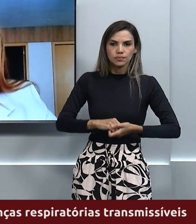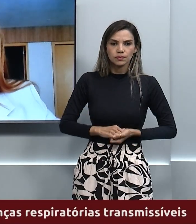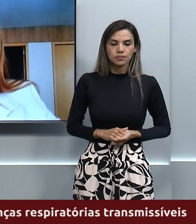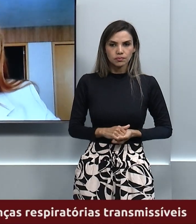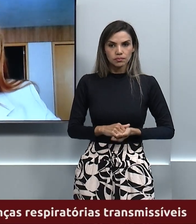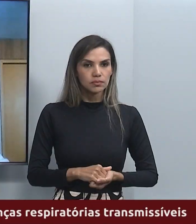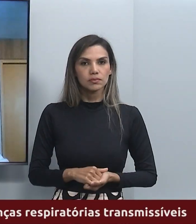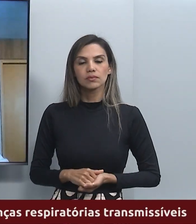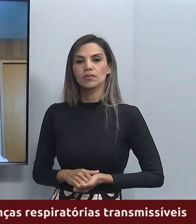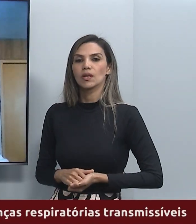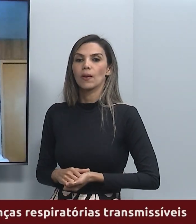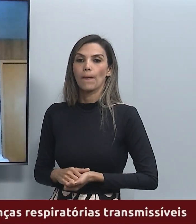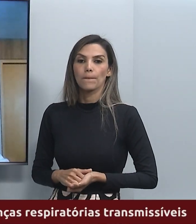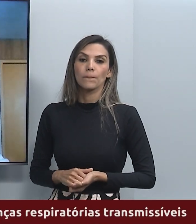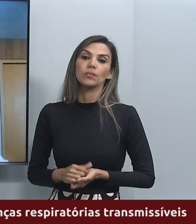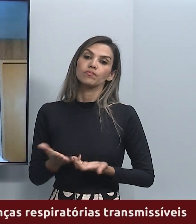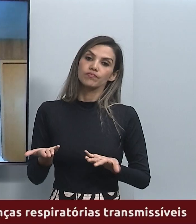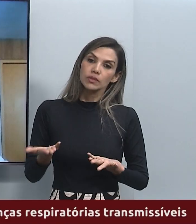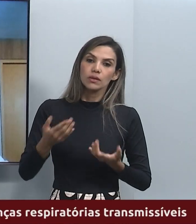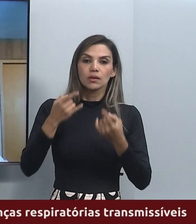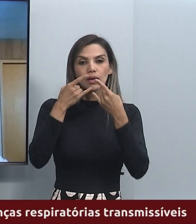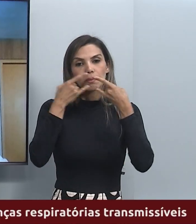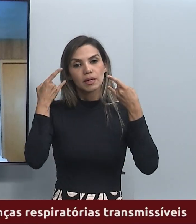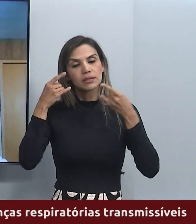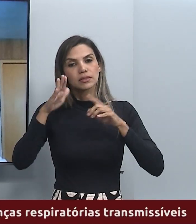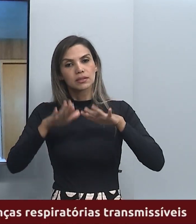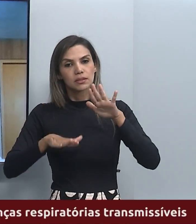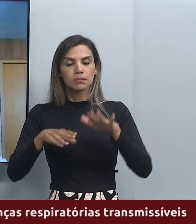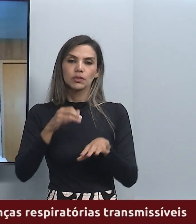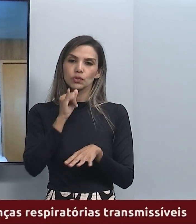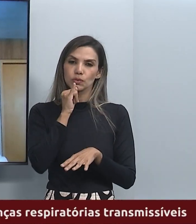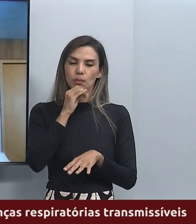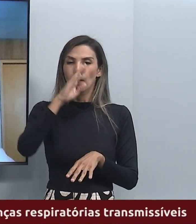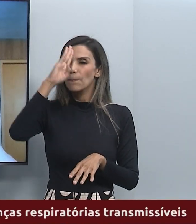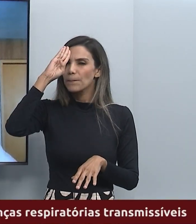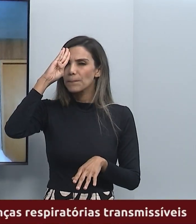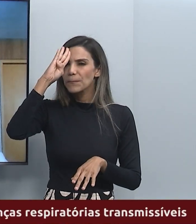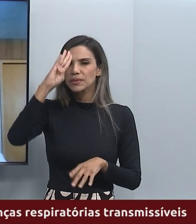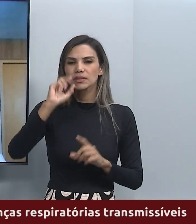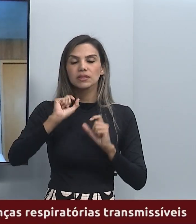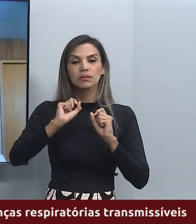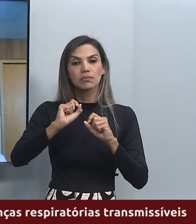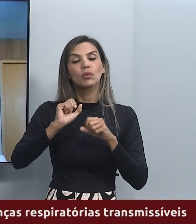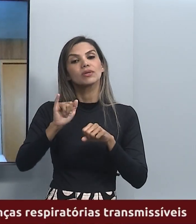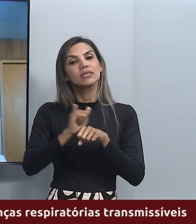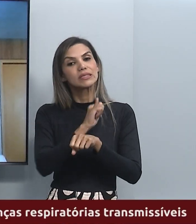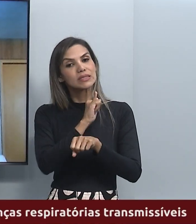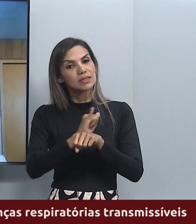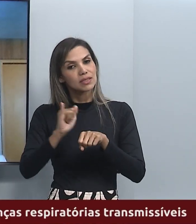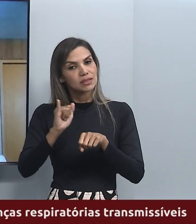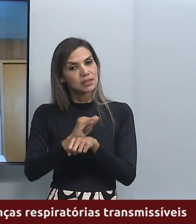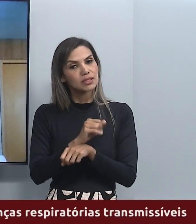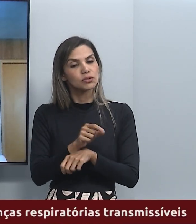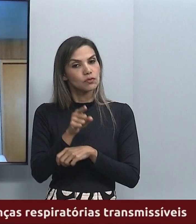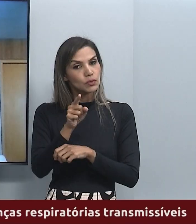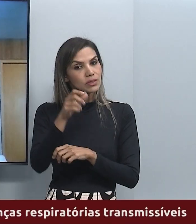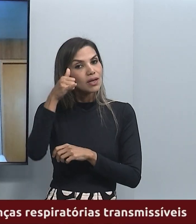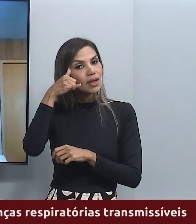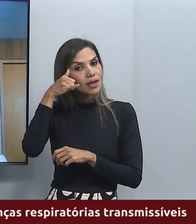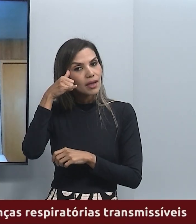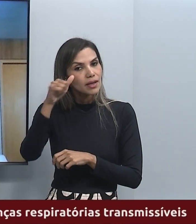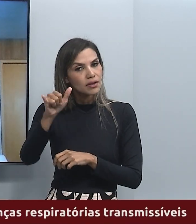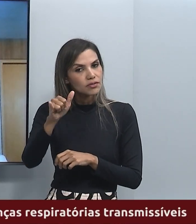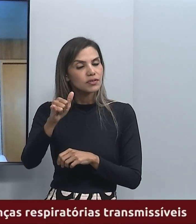A máscara de forma relativa. Vamos enumerar, né? O principal método em que você pode